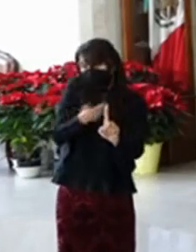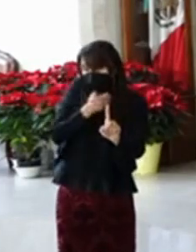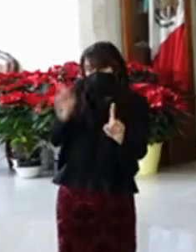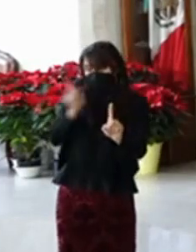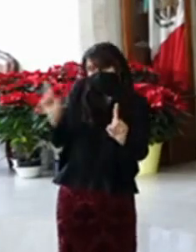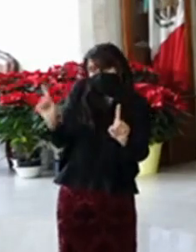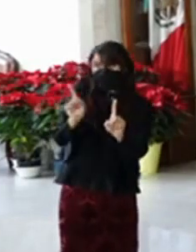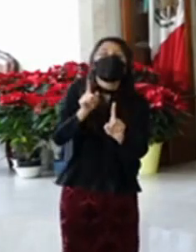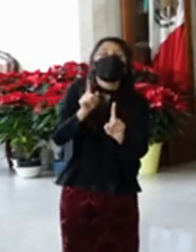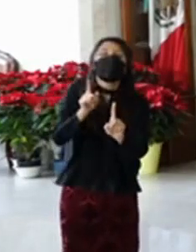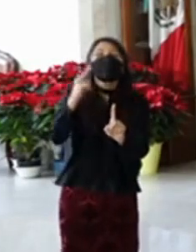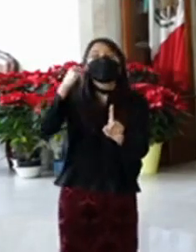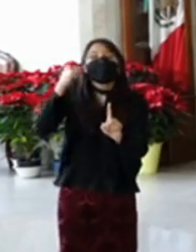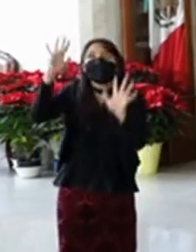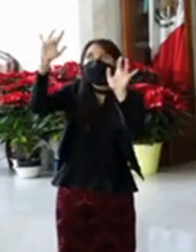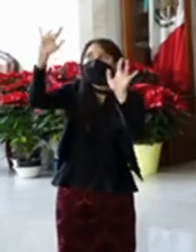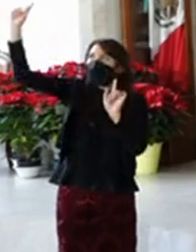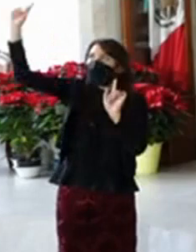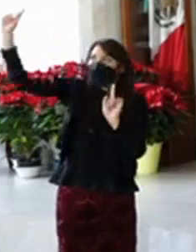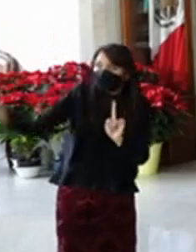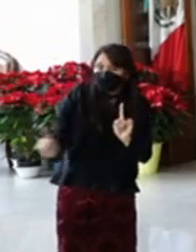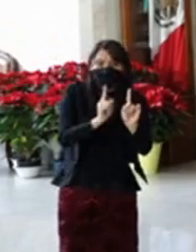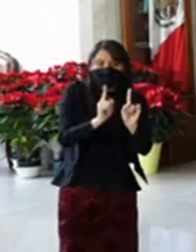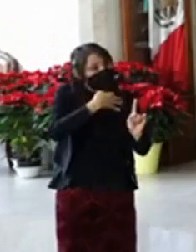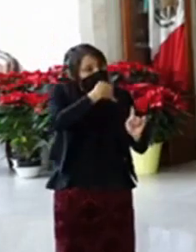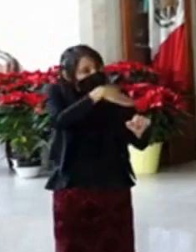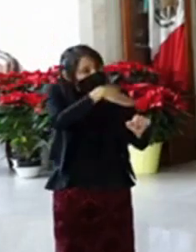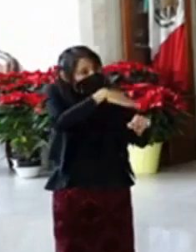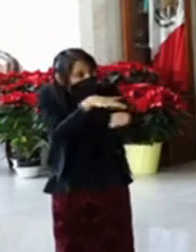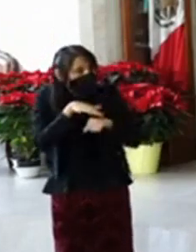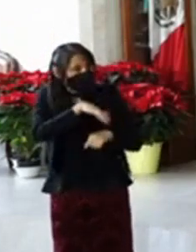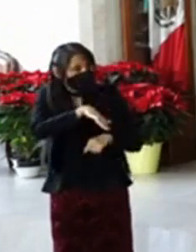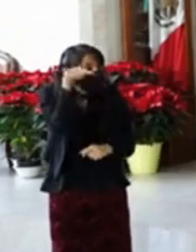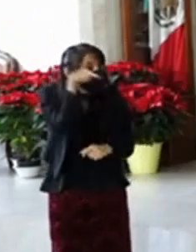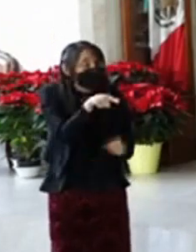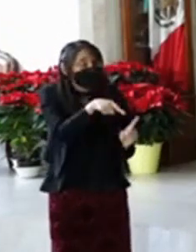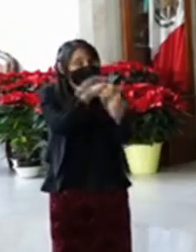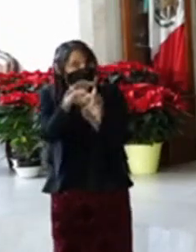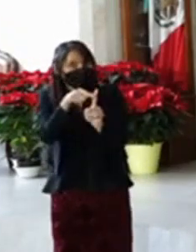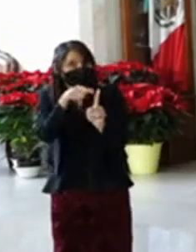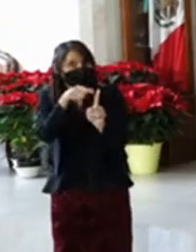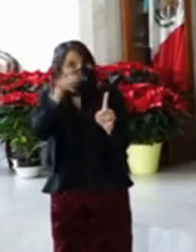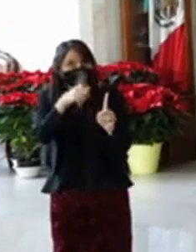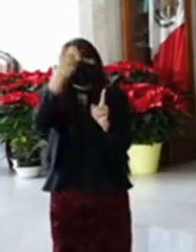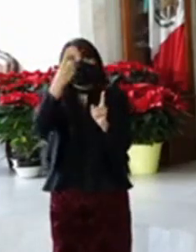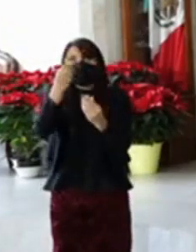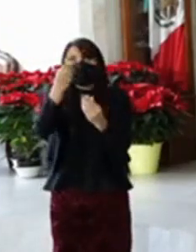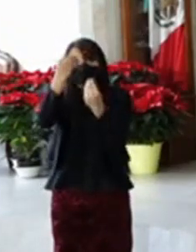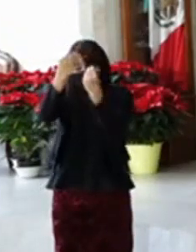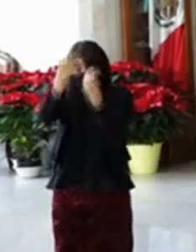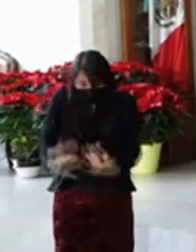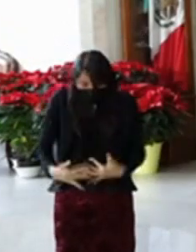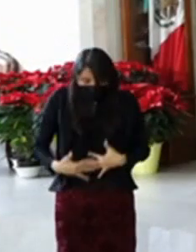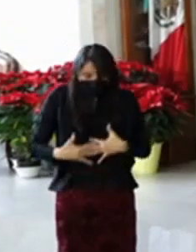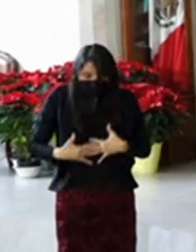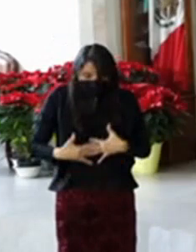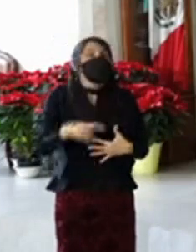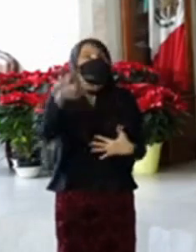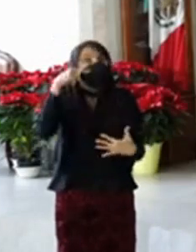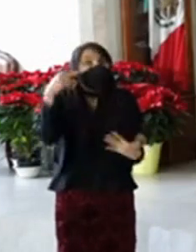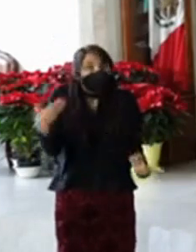mensajero la visita, le da la noticia. Ella concebirá, y lo que